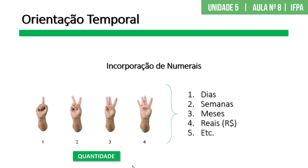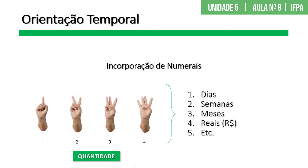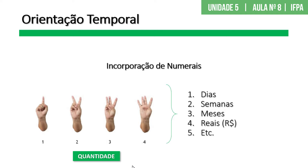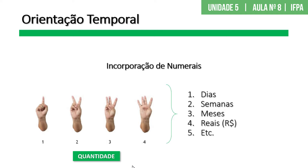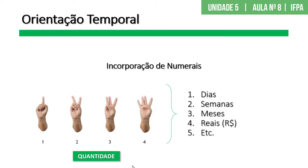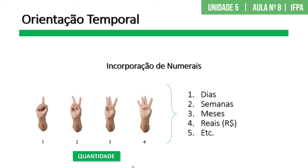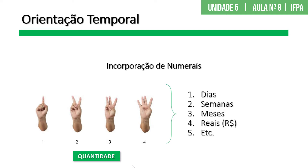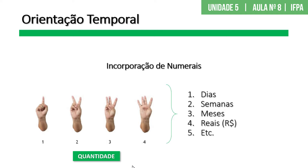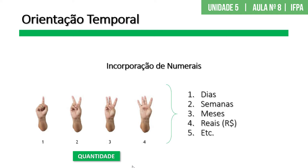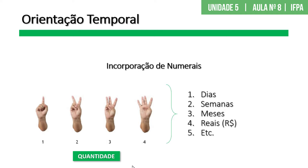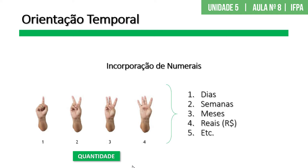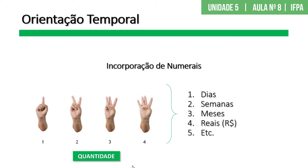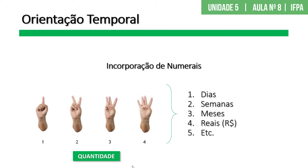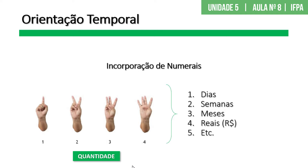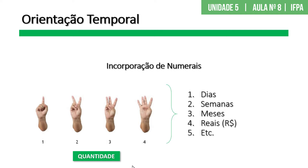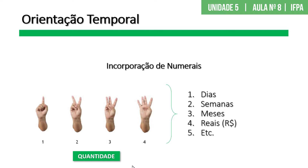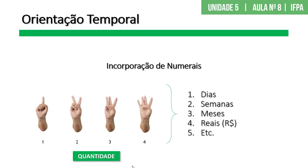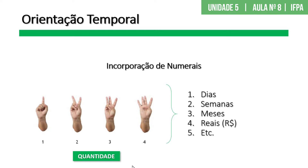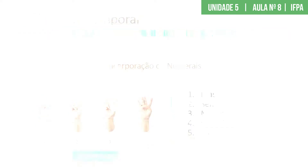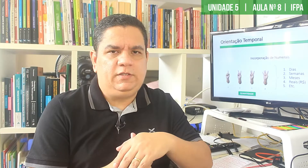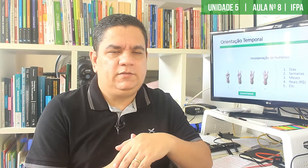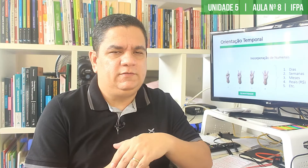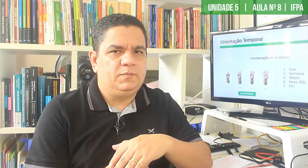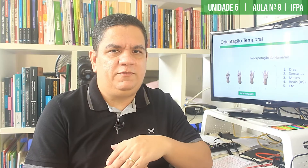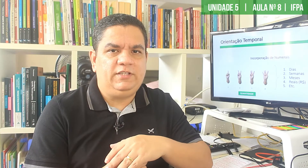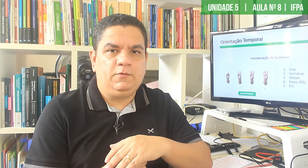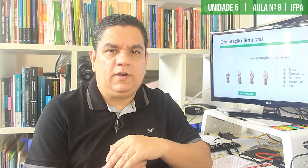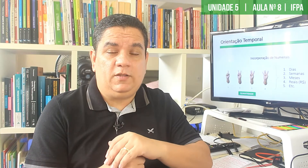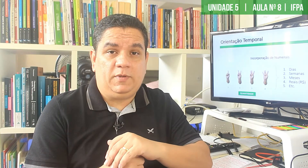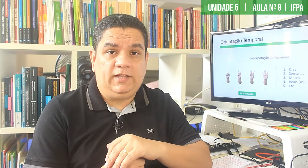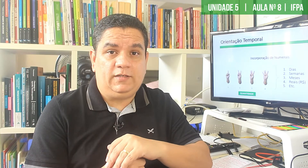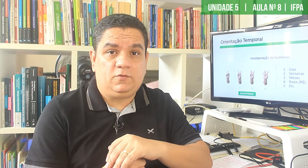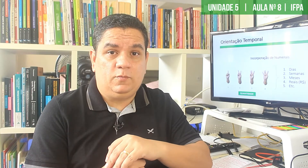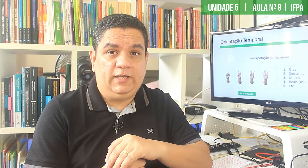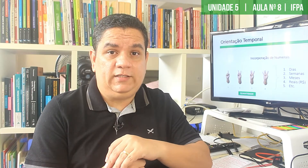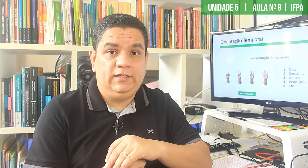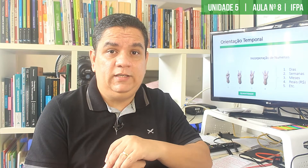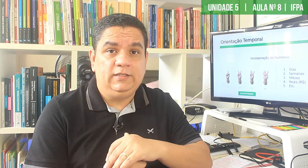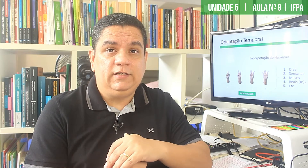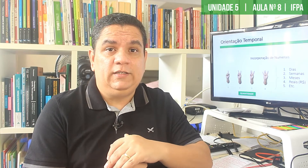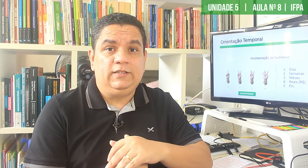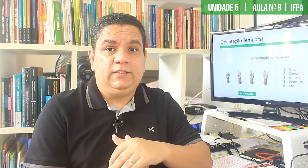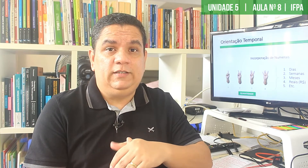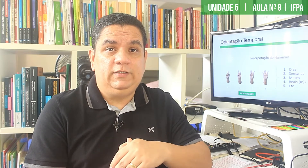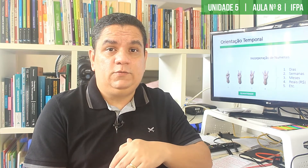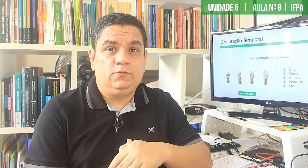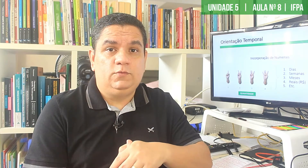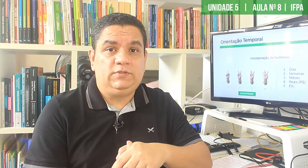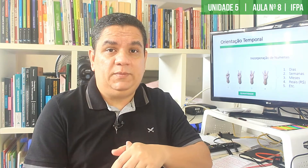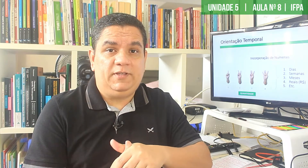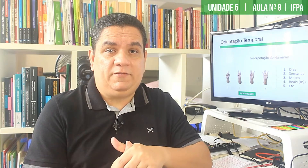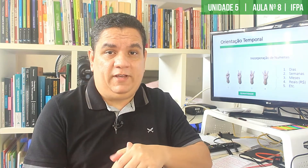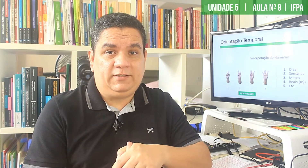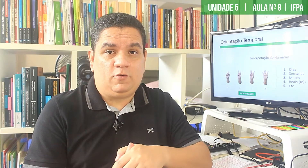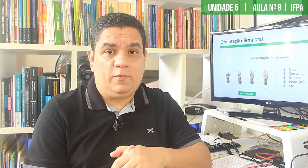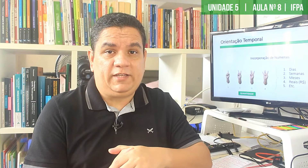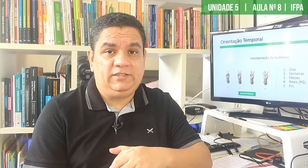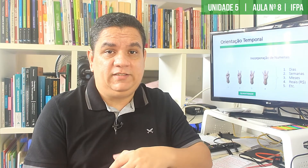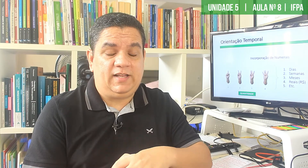mas que dizem respeito a essa unidade especificamente. Vamos ver então cada uma delas como é que isso se manifesta, como é que a gente